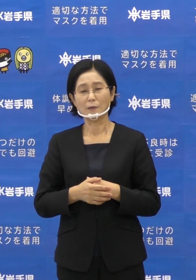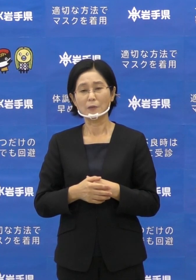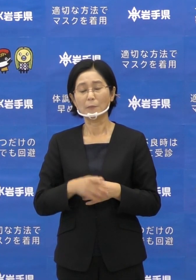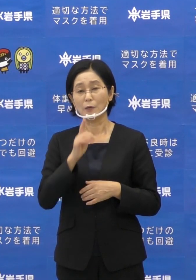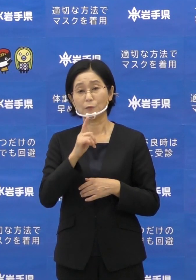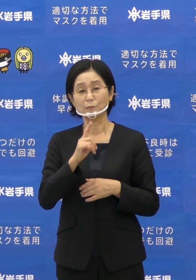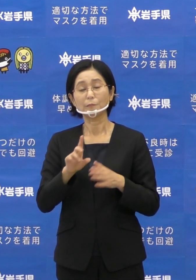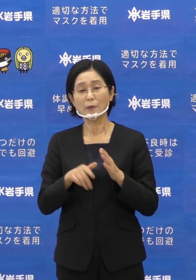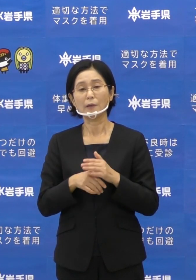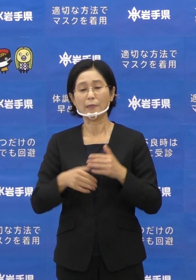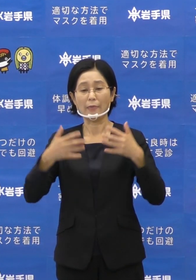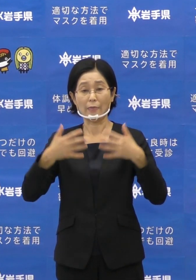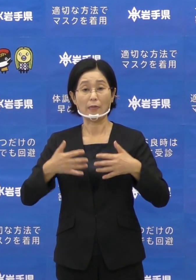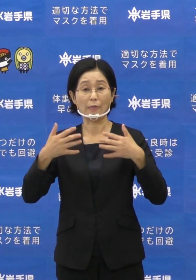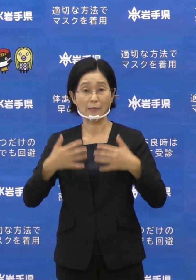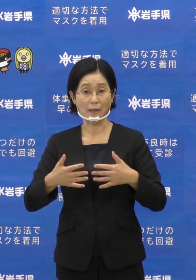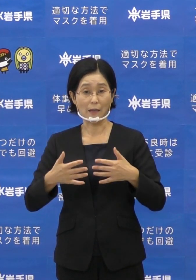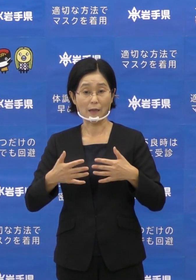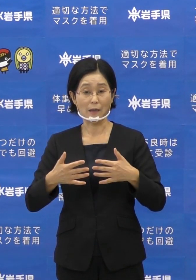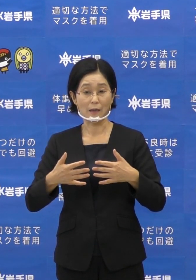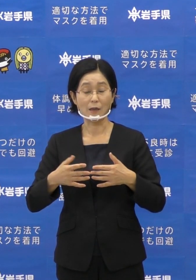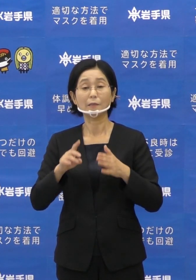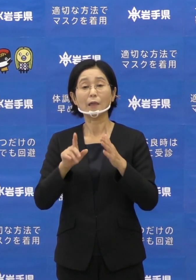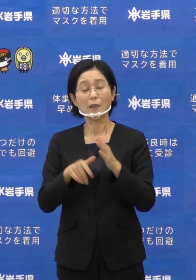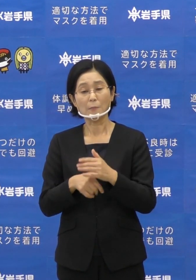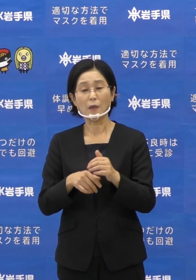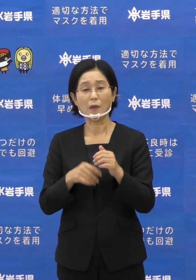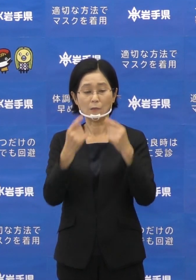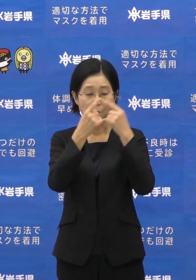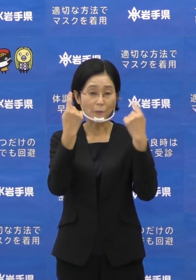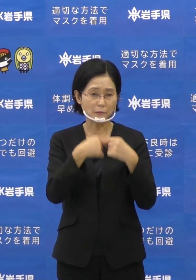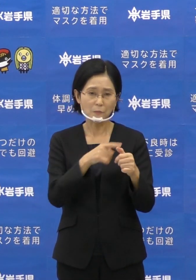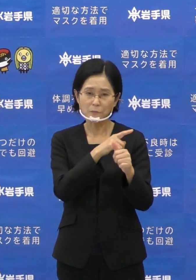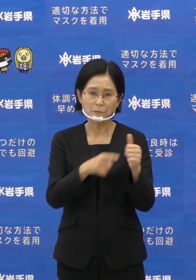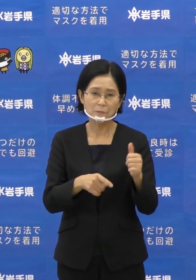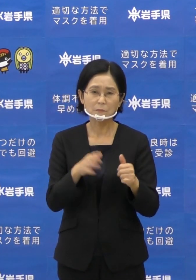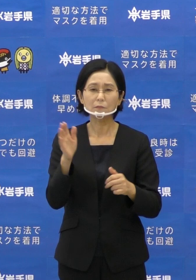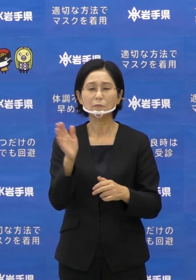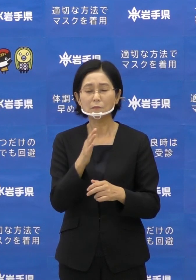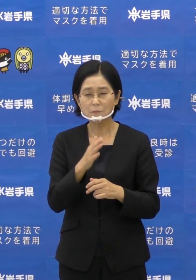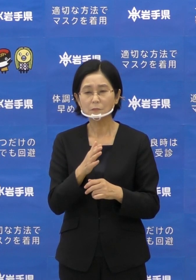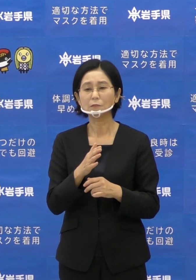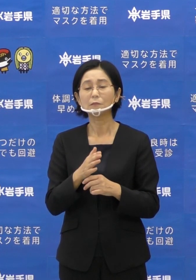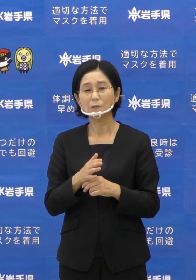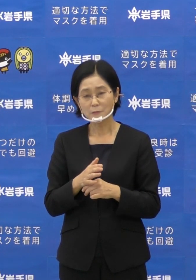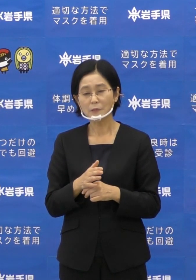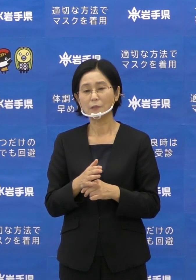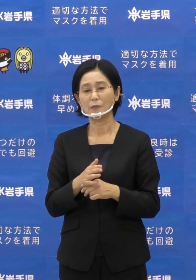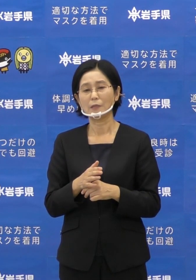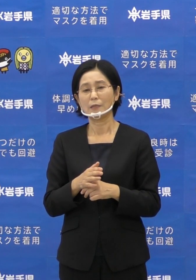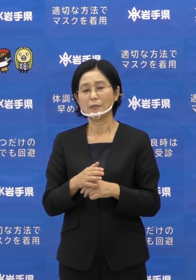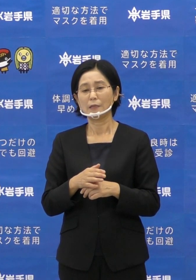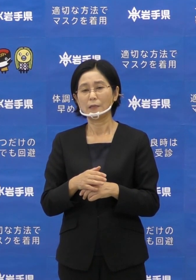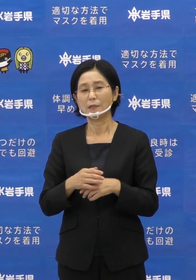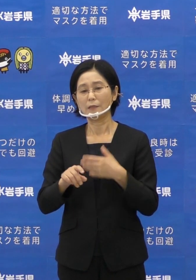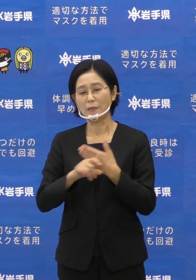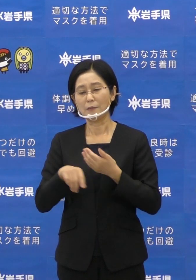こうなんていうか個人を傷つけたりしないでいろいろ本質的なことを言えるから例えて言ってるんですけれども、